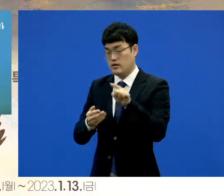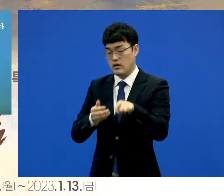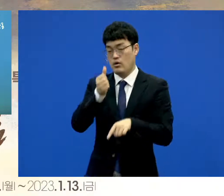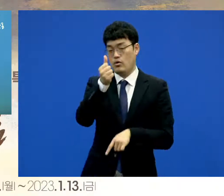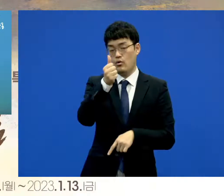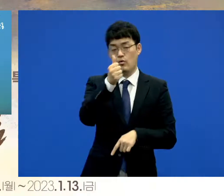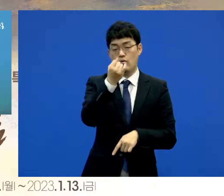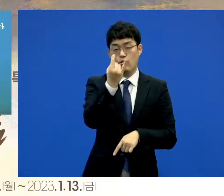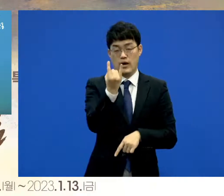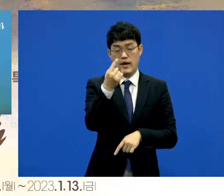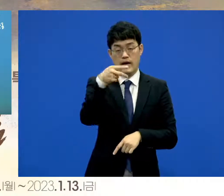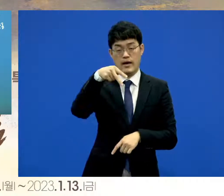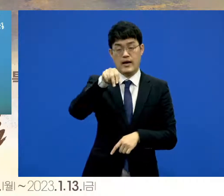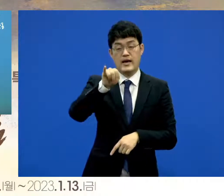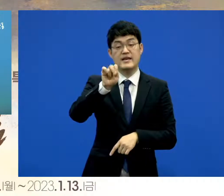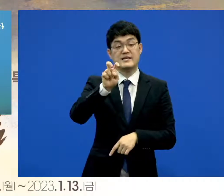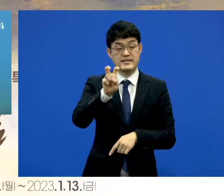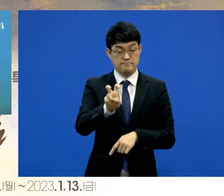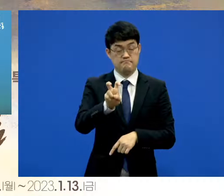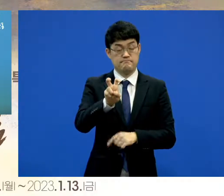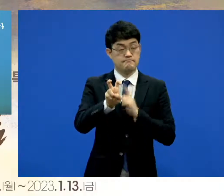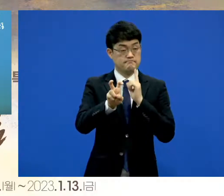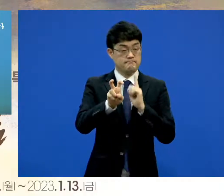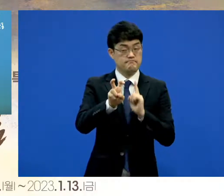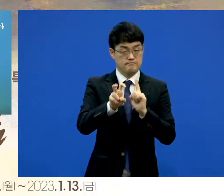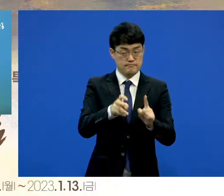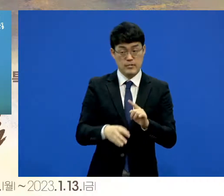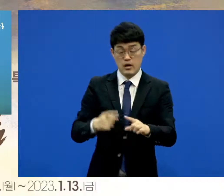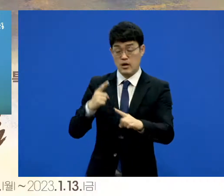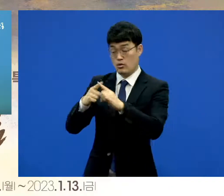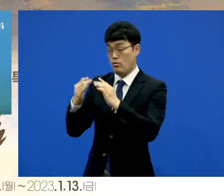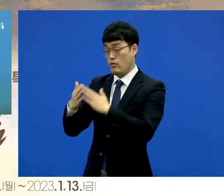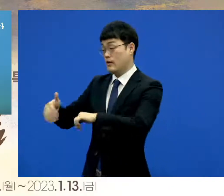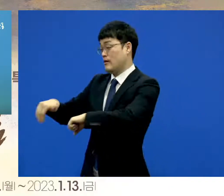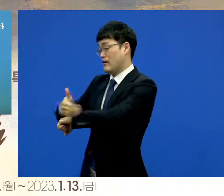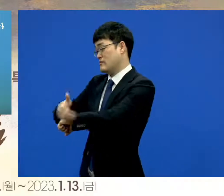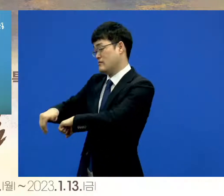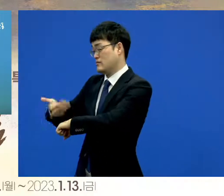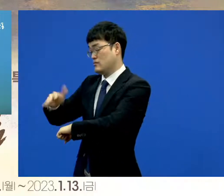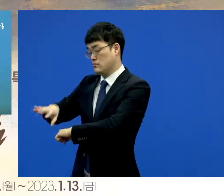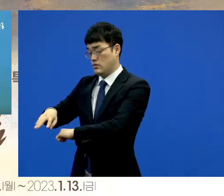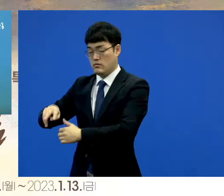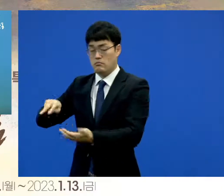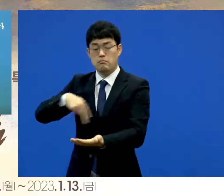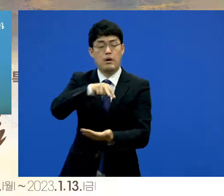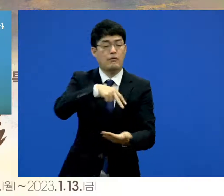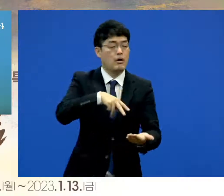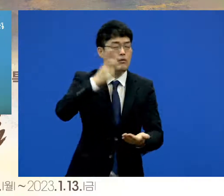교회를 다니지만 여전히 방황하는 이유는 회심의 경험이 없었기 때문에.